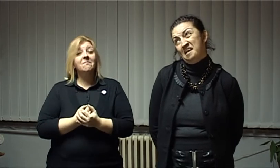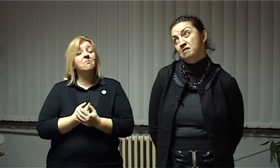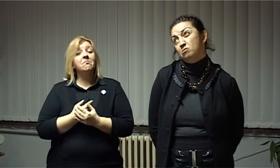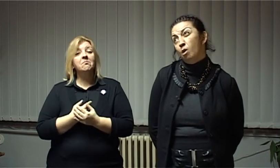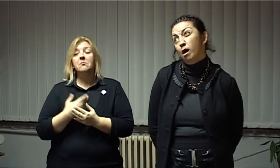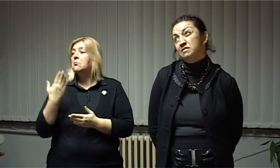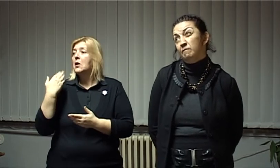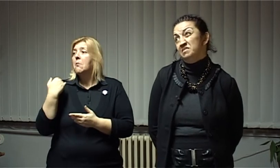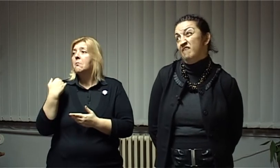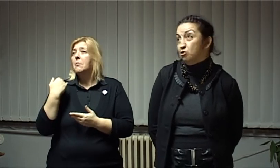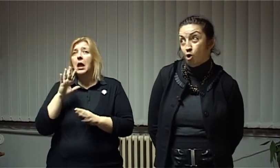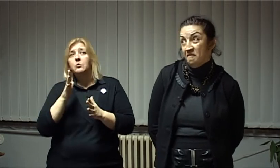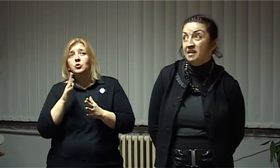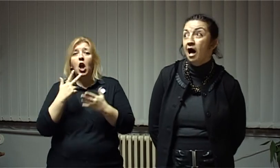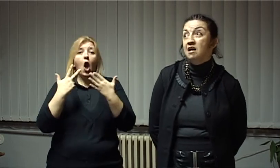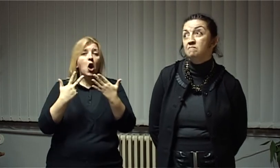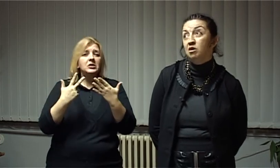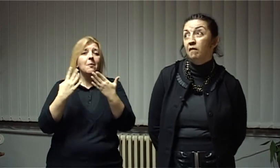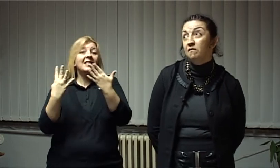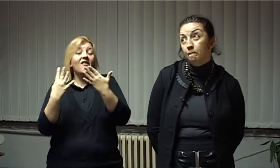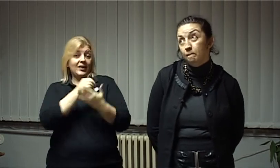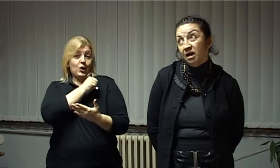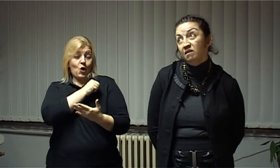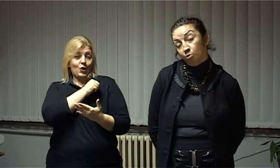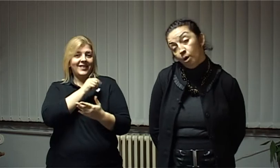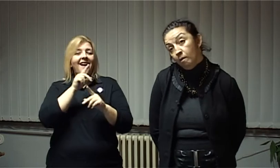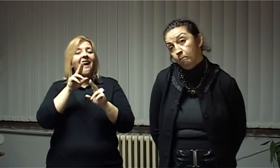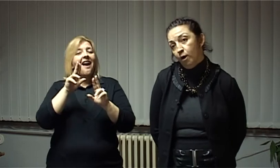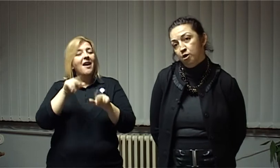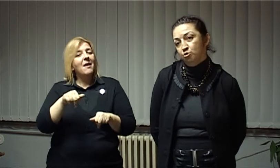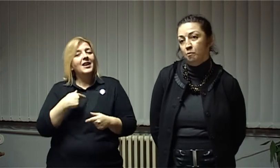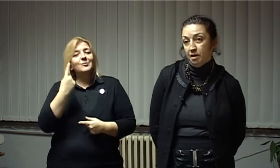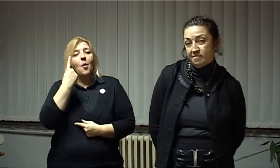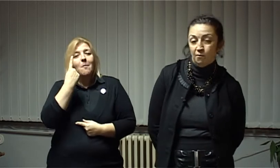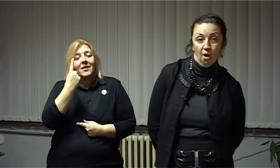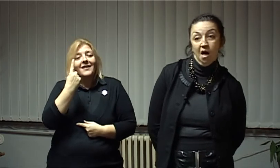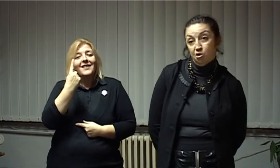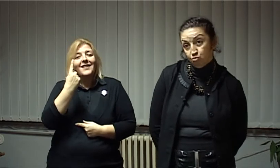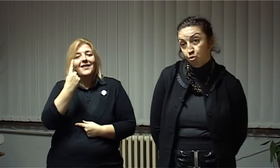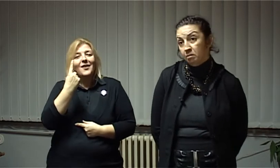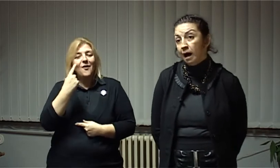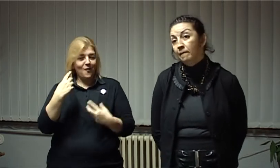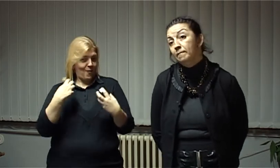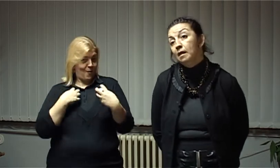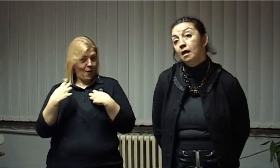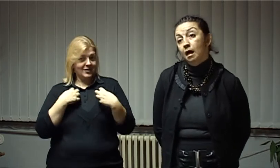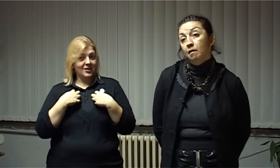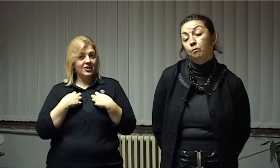pre nekih 8-9 godina smo imali prvu pozorišnu predstavu